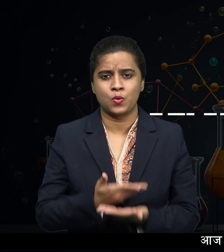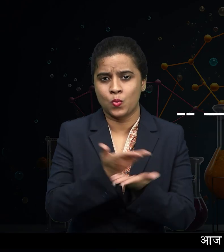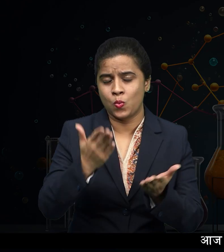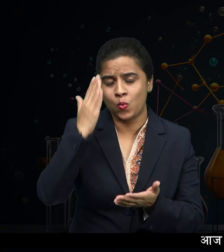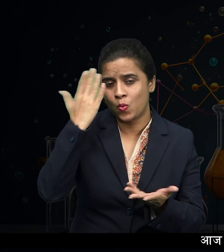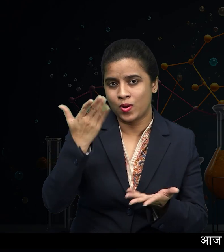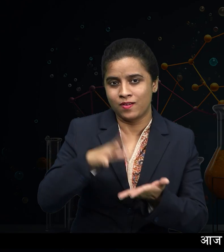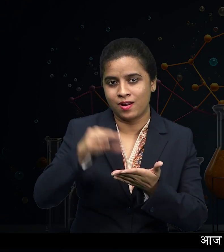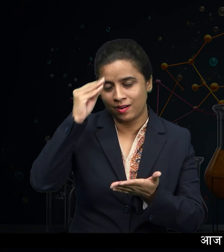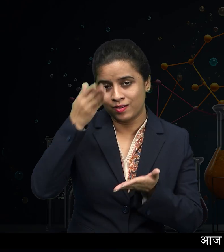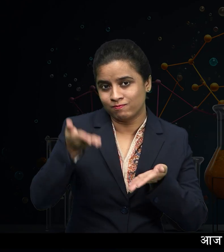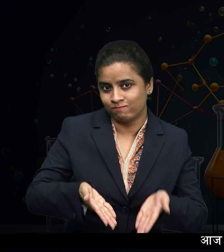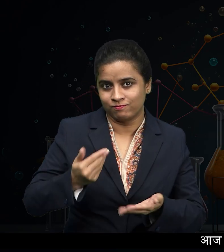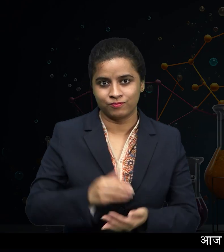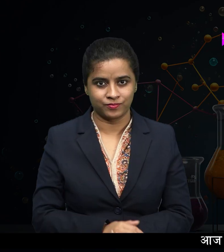आज तुम्ही काय शिकलात?